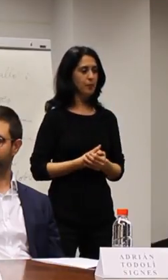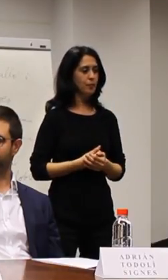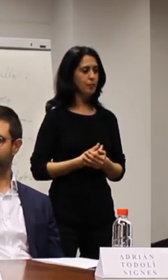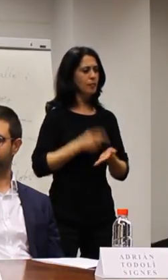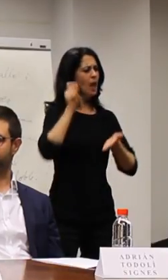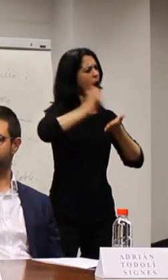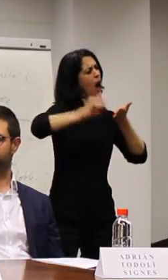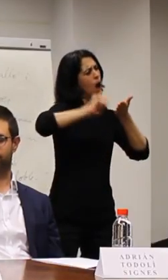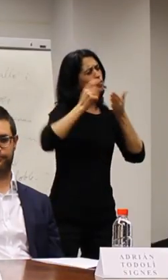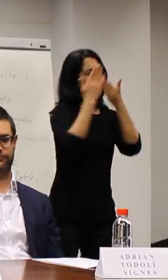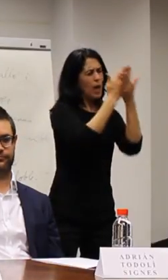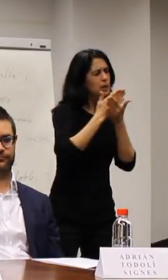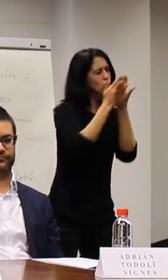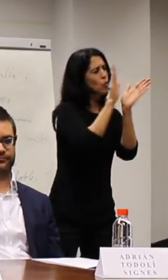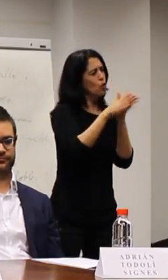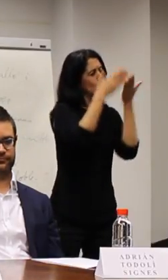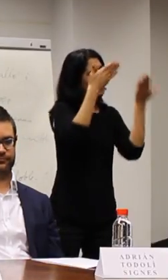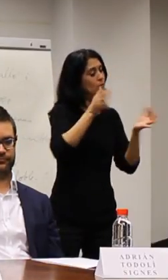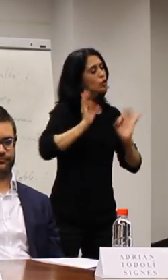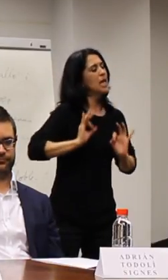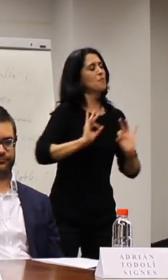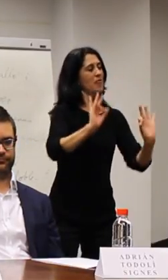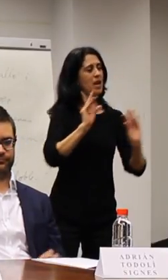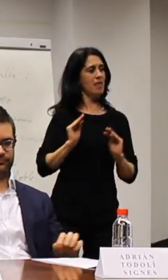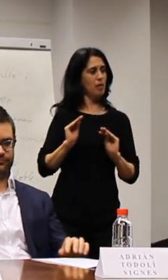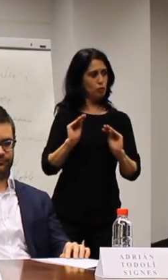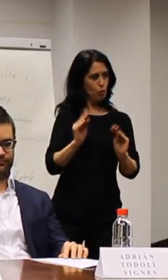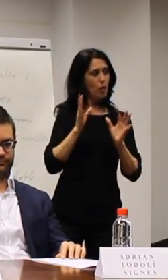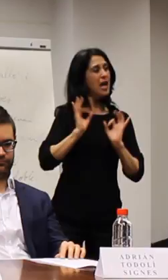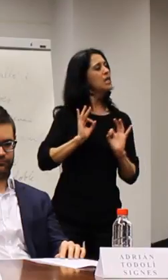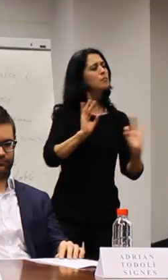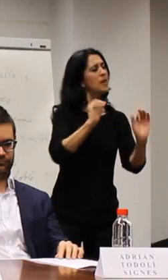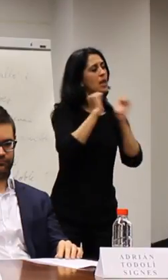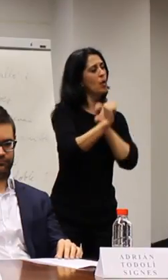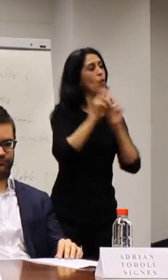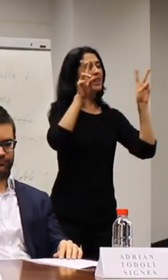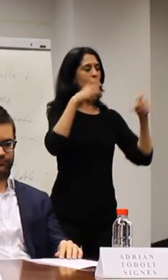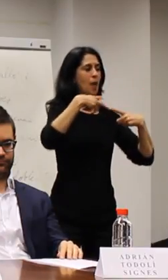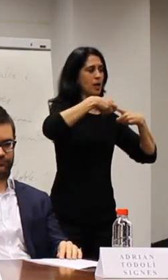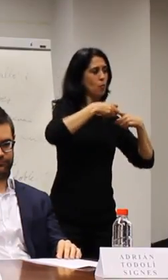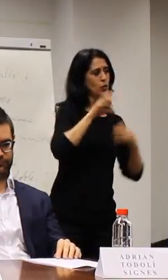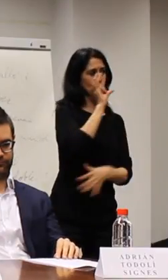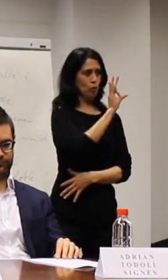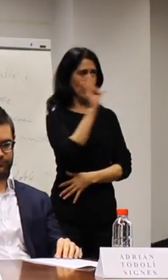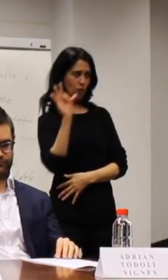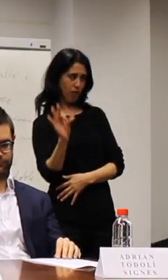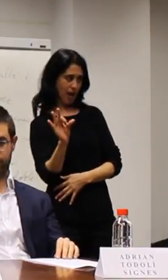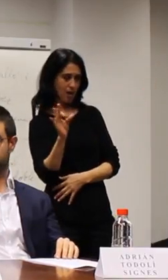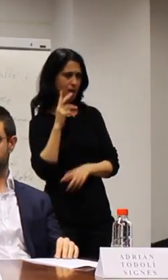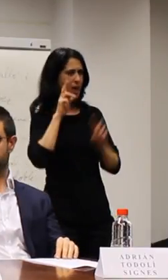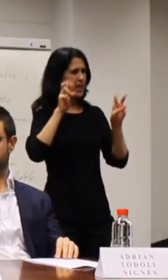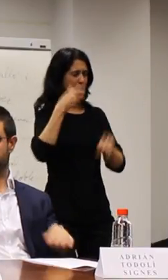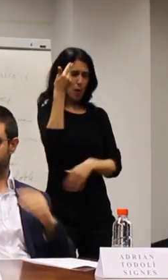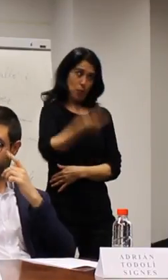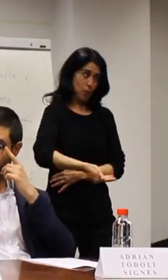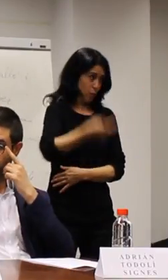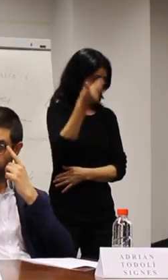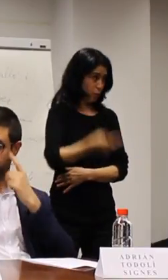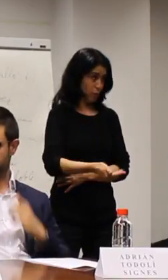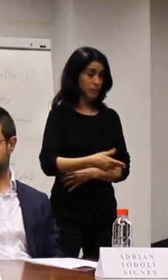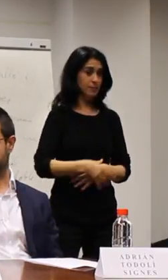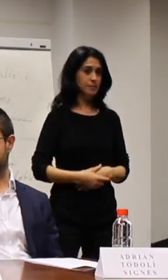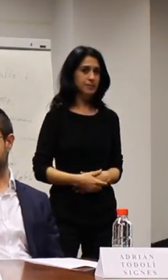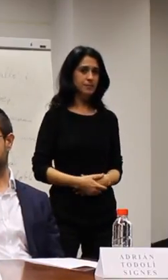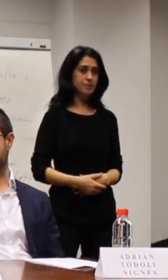numerosos estudios y libros sobre su especialidad, específicamente en materia de impuestos y seguridad social, cuestión clave, como ponía de relieve